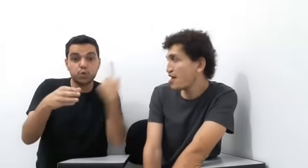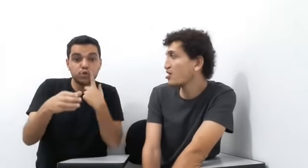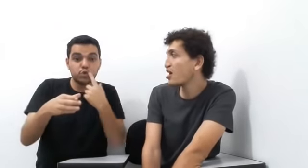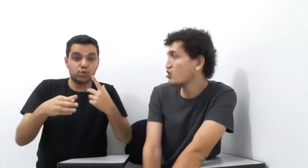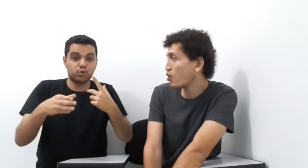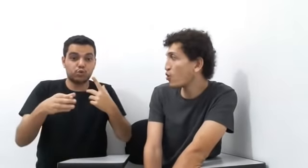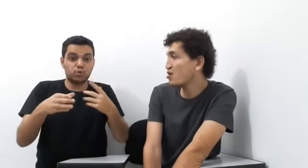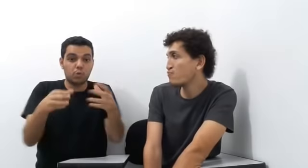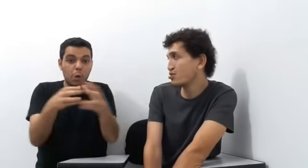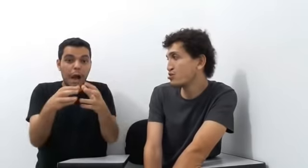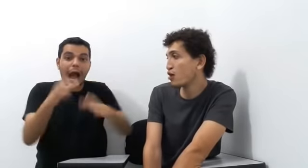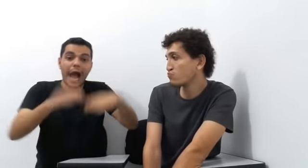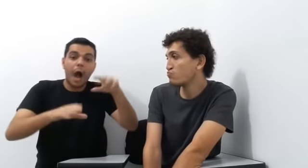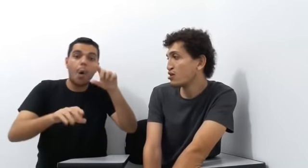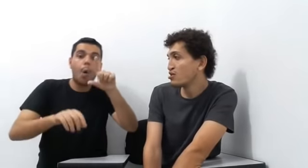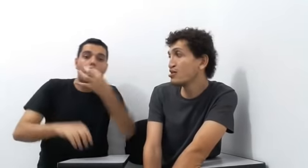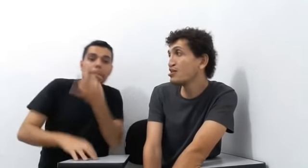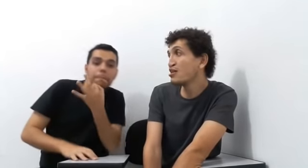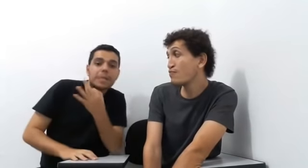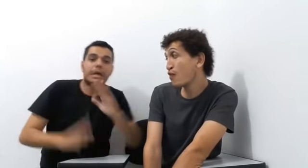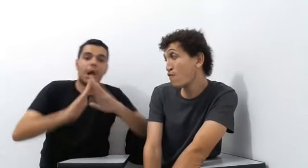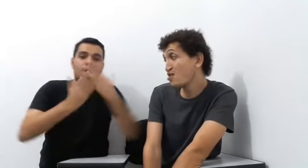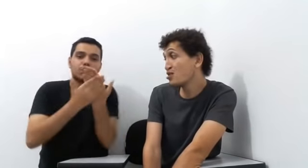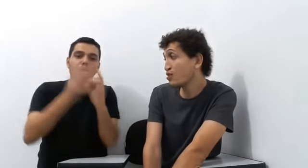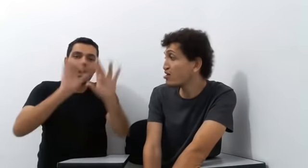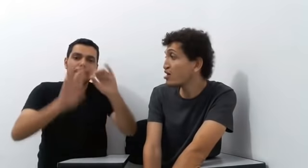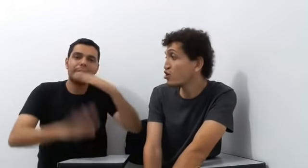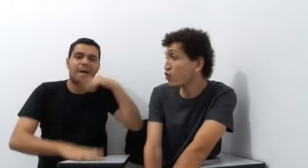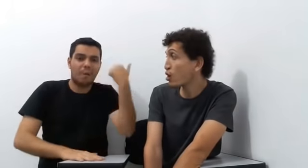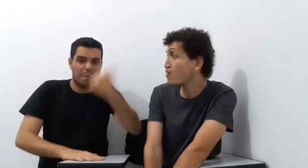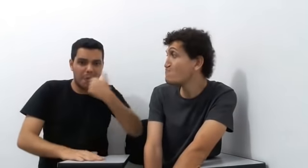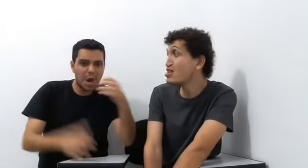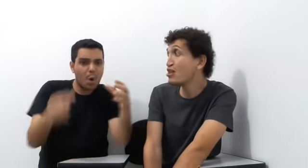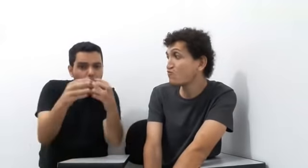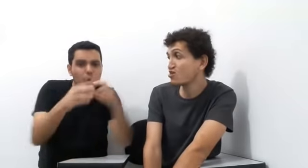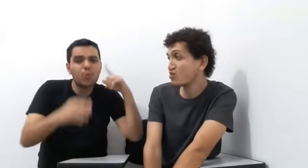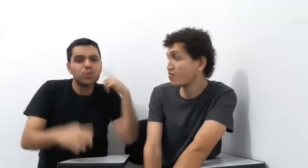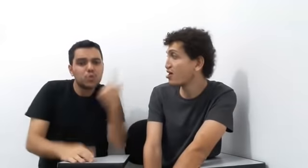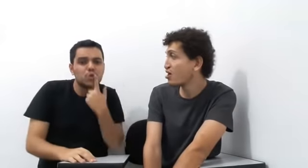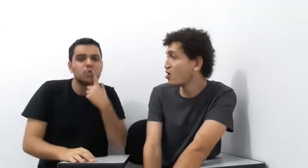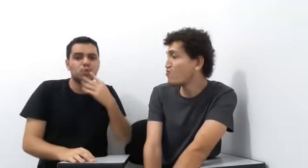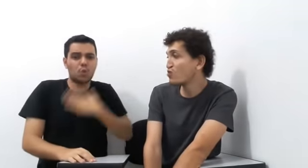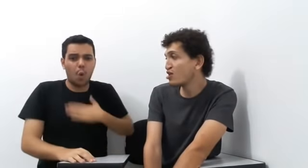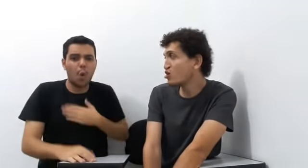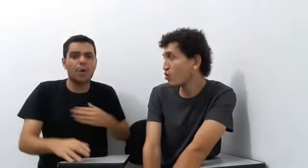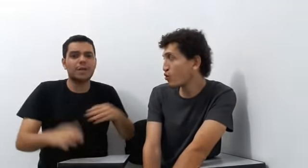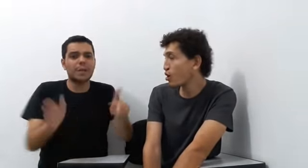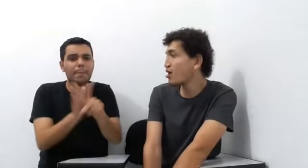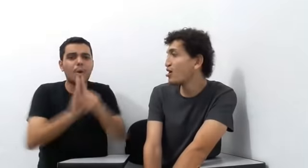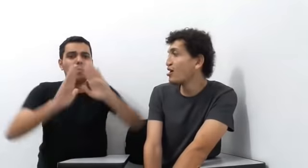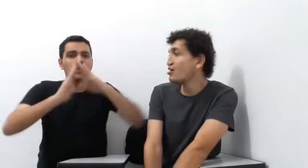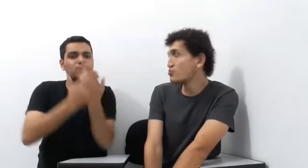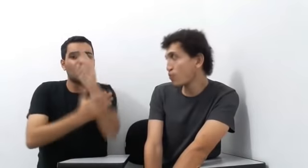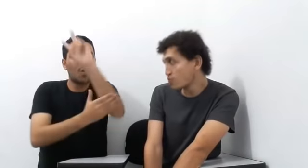a escola especial. E seria talvez também a escola bilíngue, né? Do que a escola